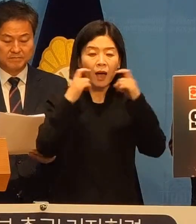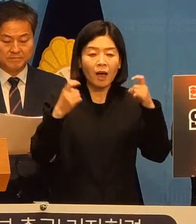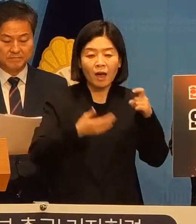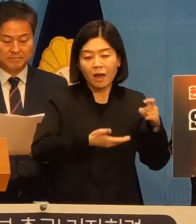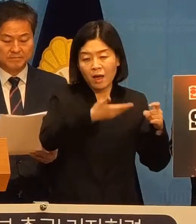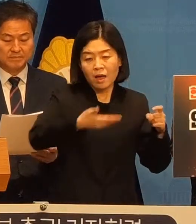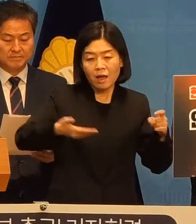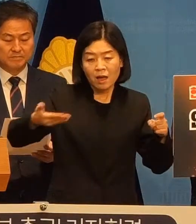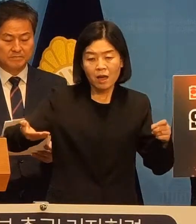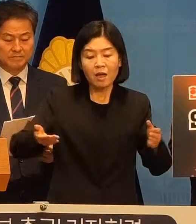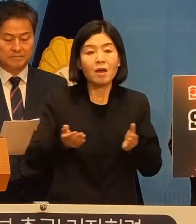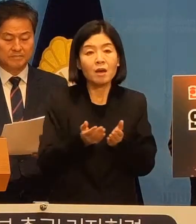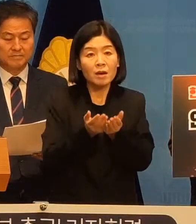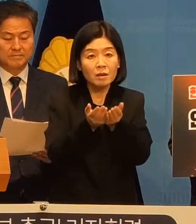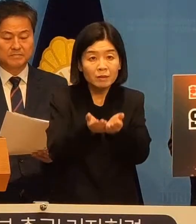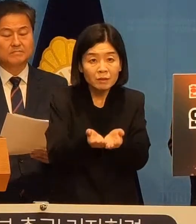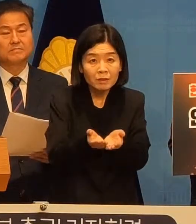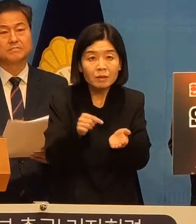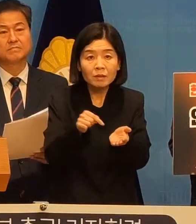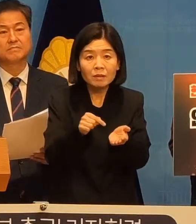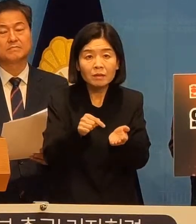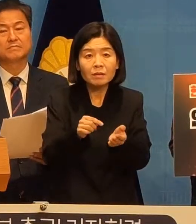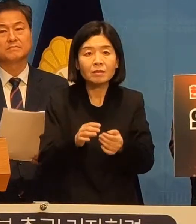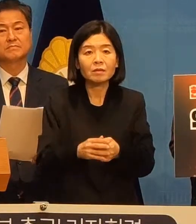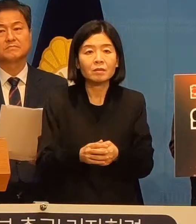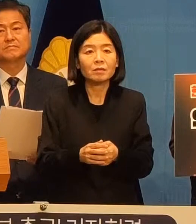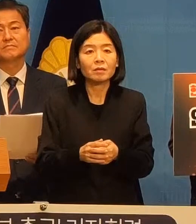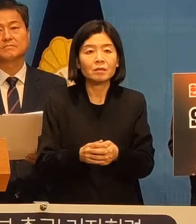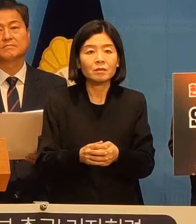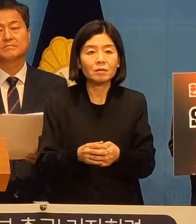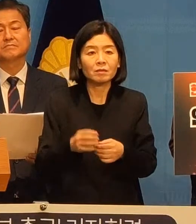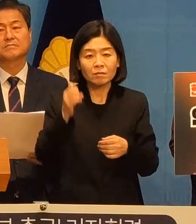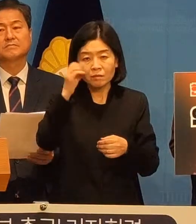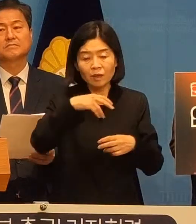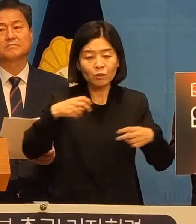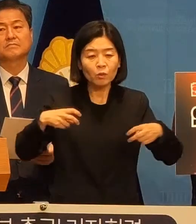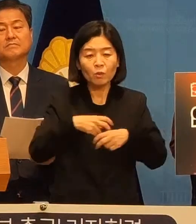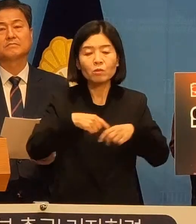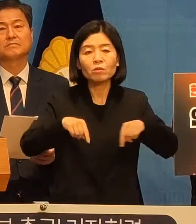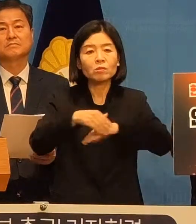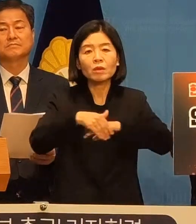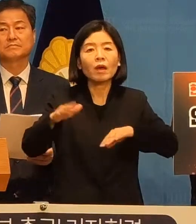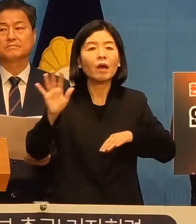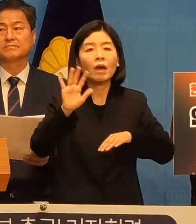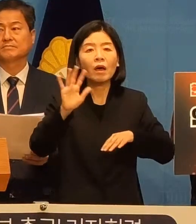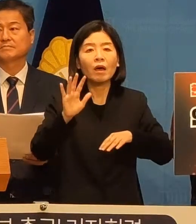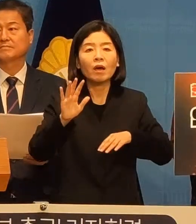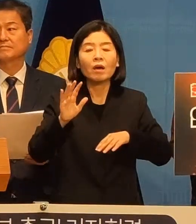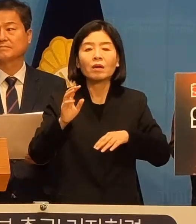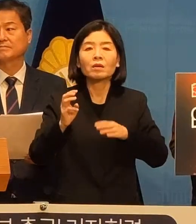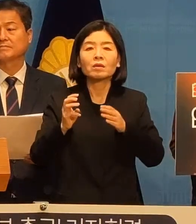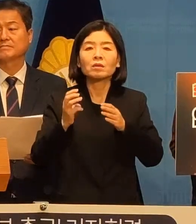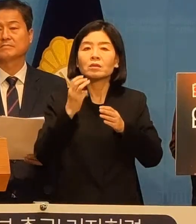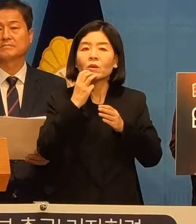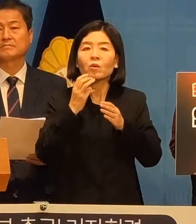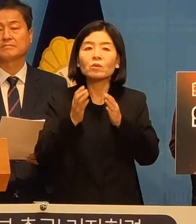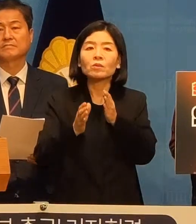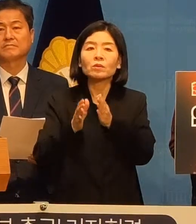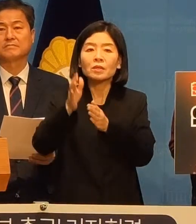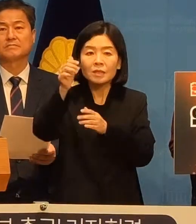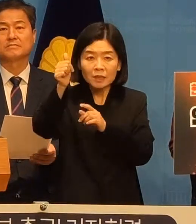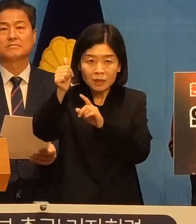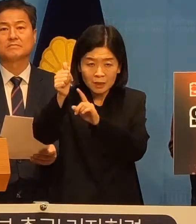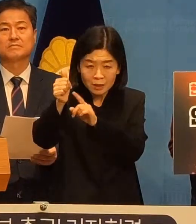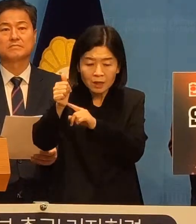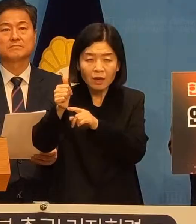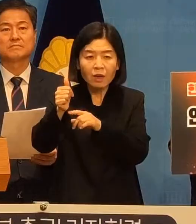한강버스 사업은 단순히 대중교통 정책이 아니라 그 오세훈 서울시 공공정책이 안고 있는